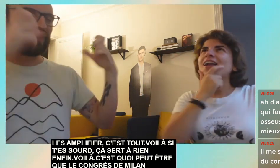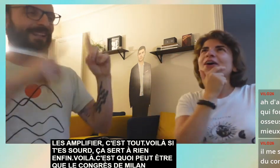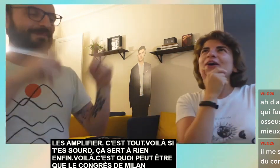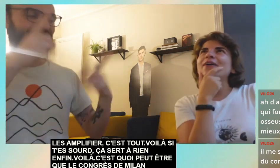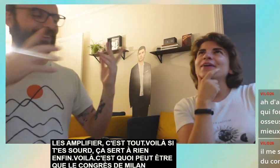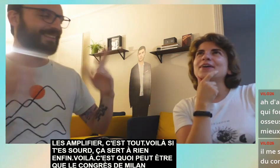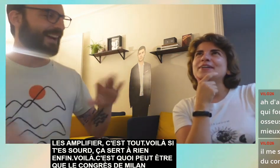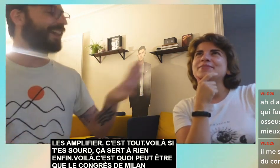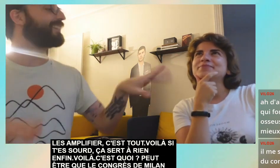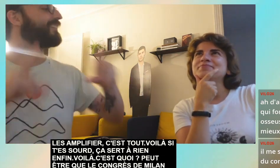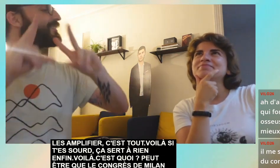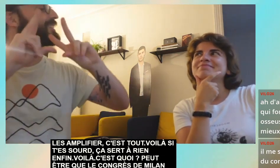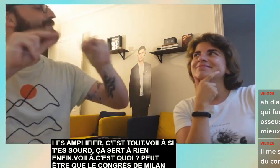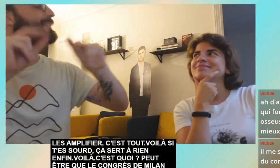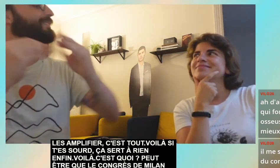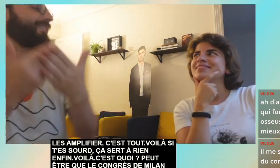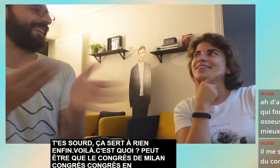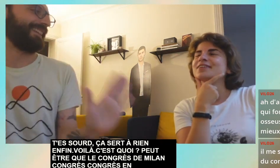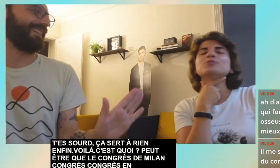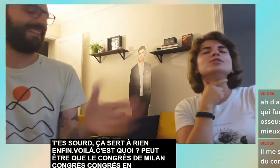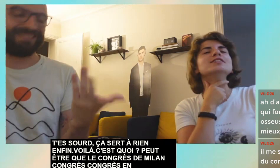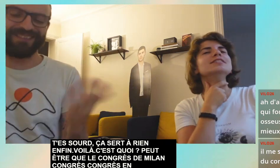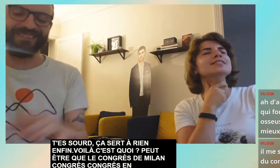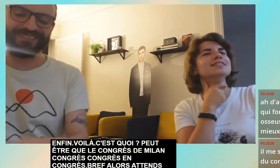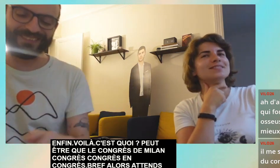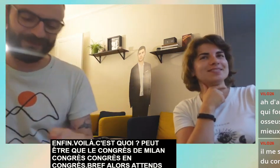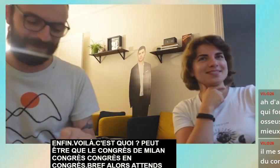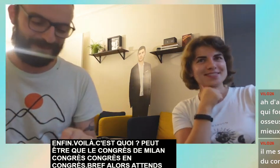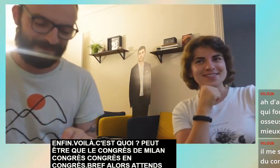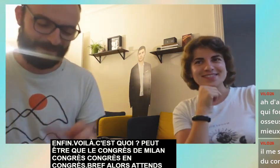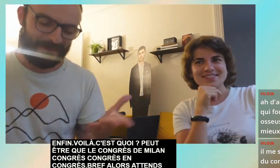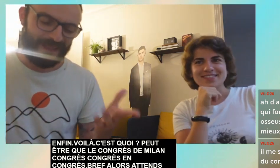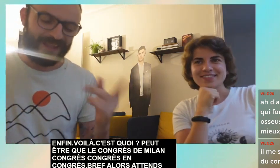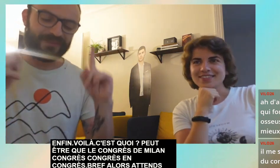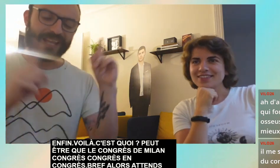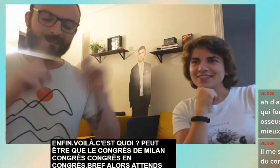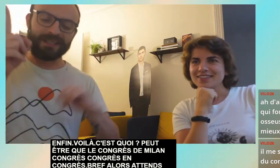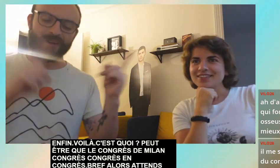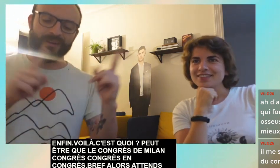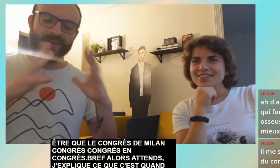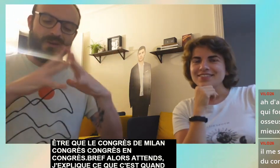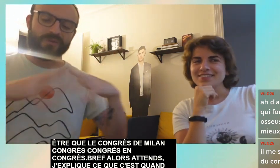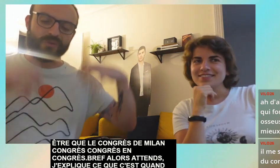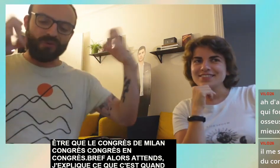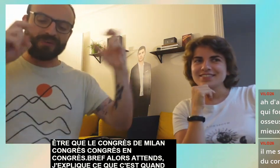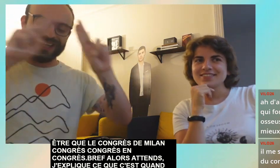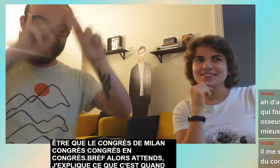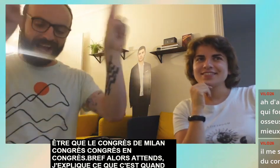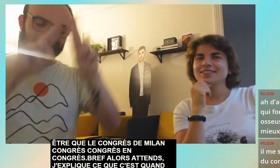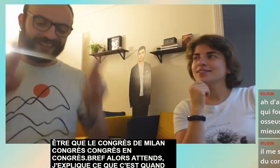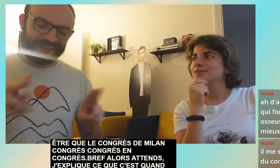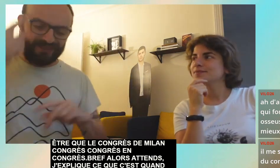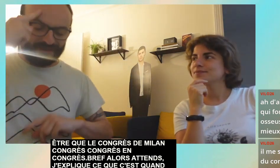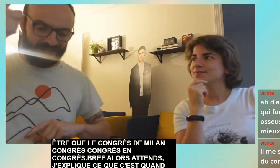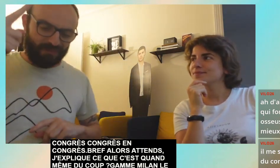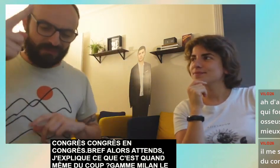Milan. Alors, Attends, j'explique ce que c'est, quand même, du coup. Donc à Milan, le congrès international